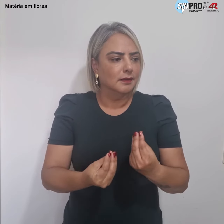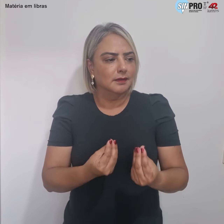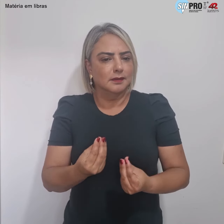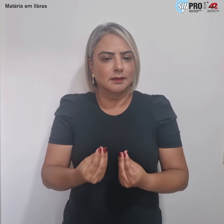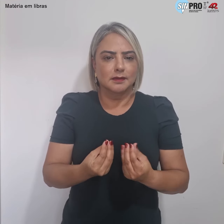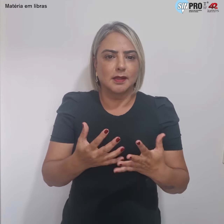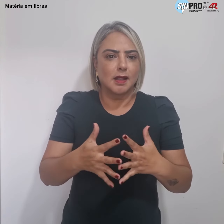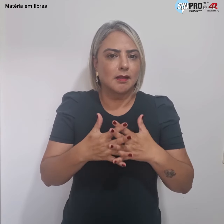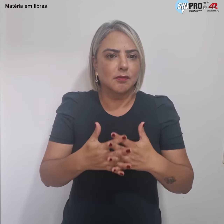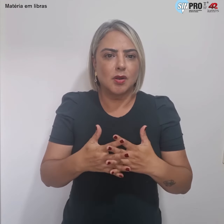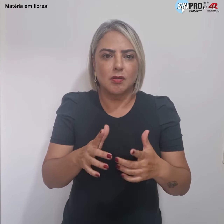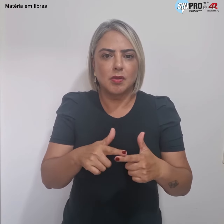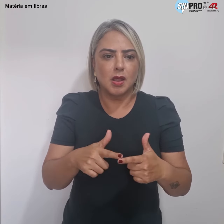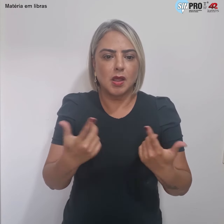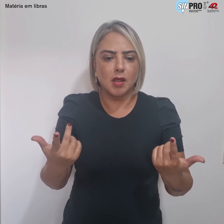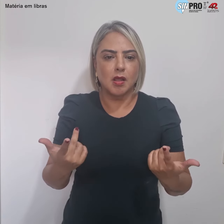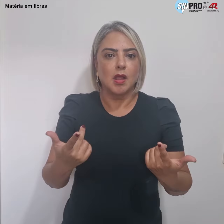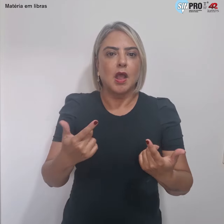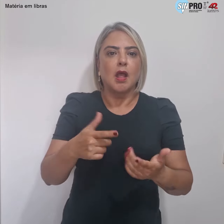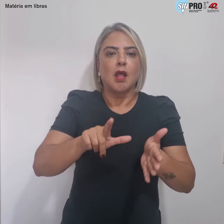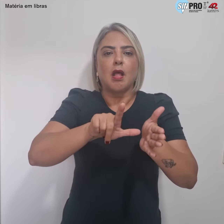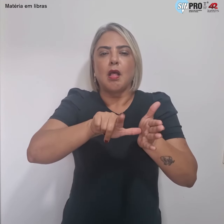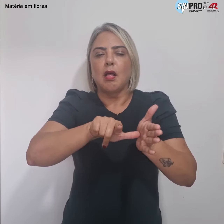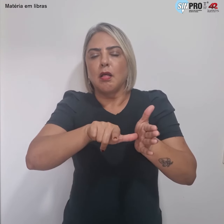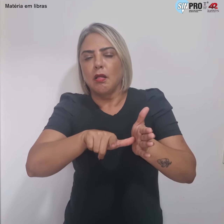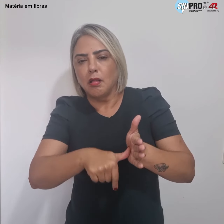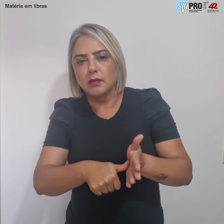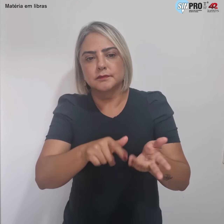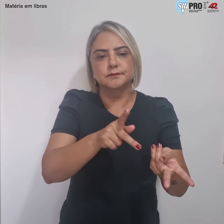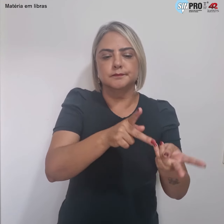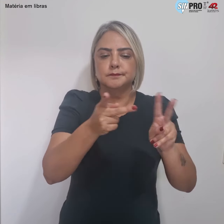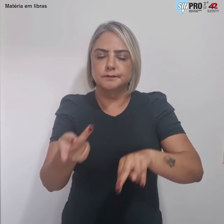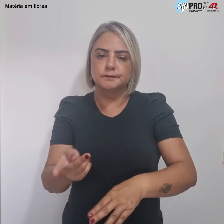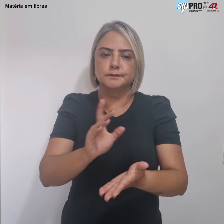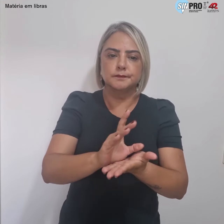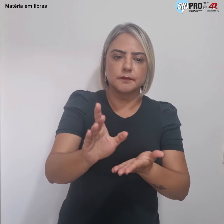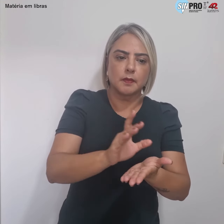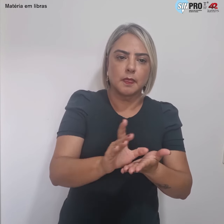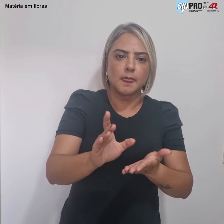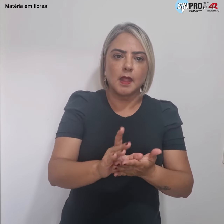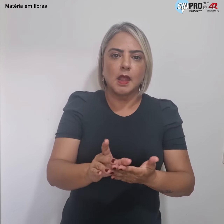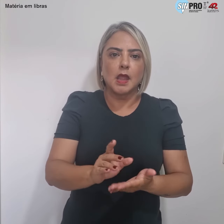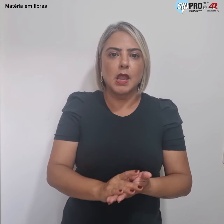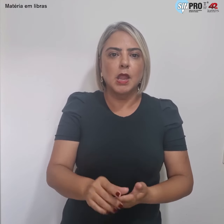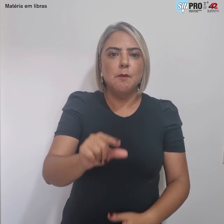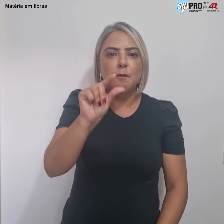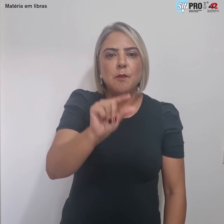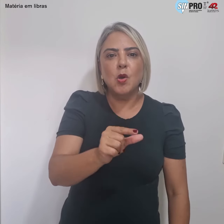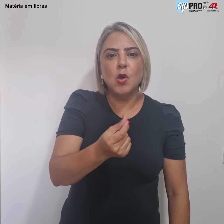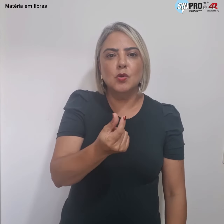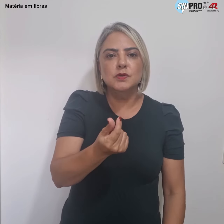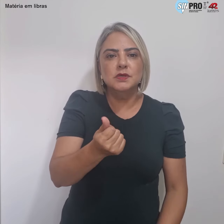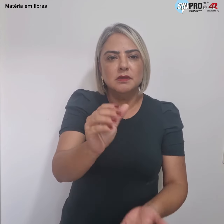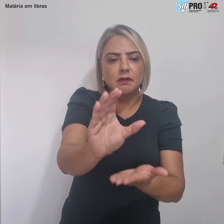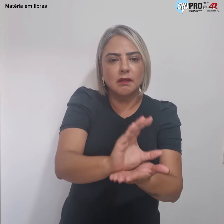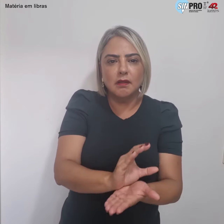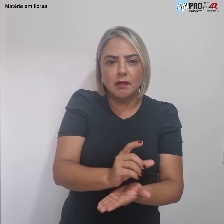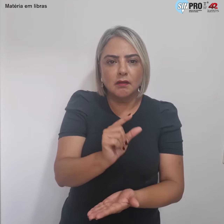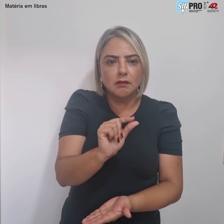muito delicada, tanto pela demora no repasse do recurso, quanto pela quantia insuficiente que foi disponibilizada.